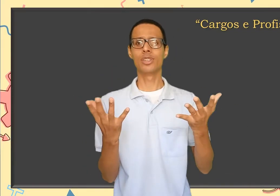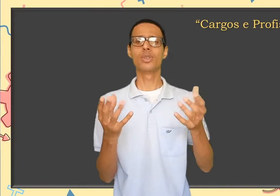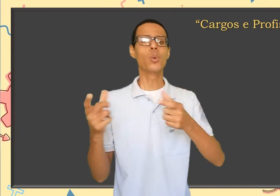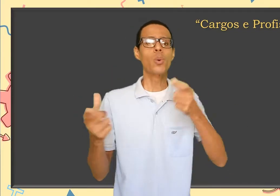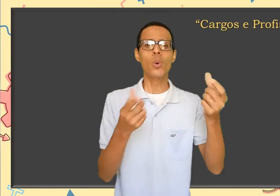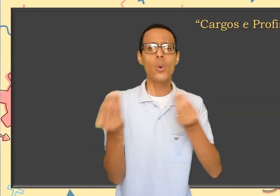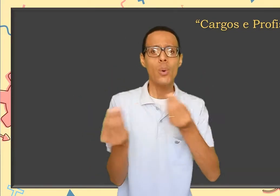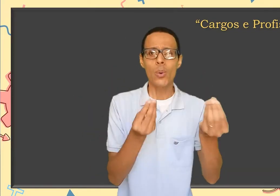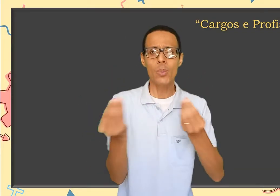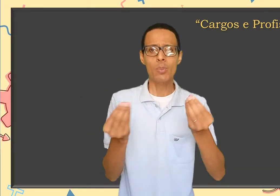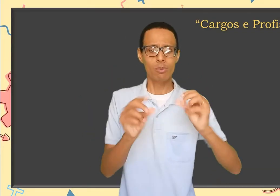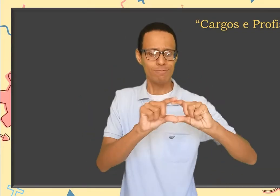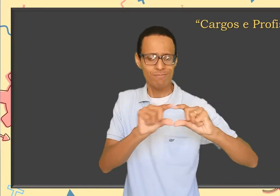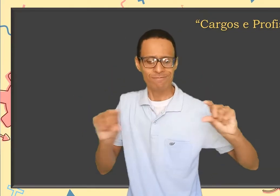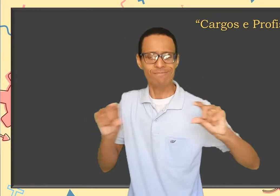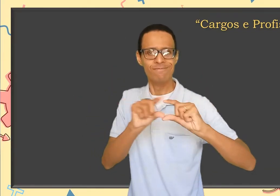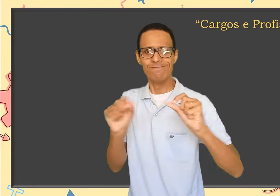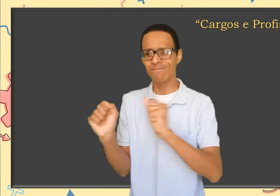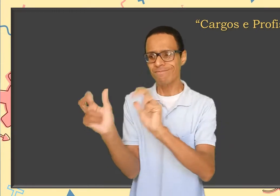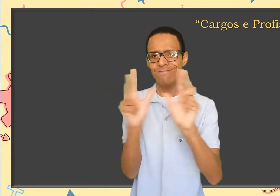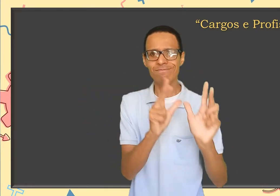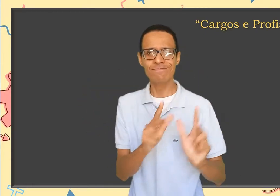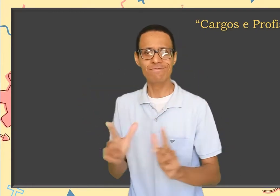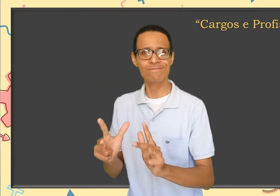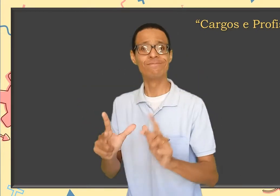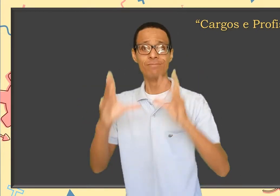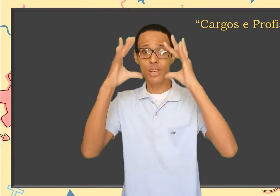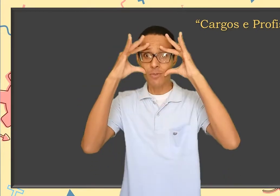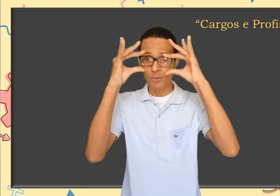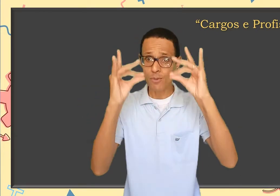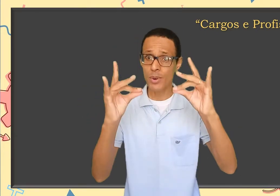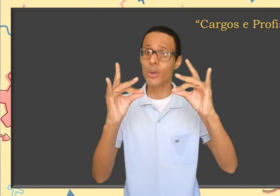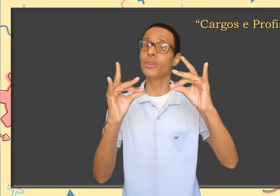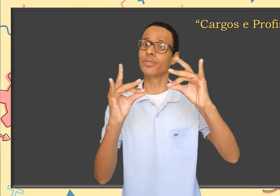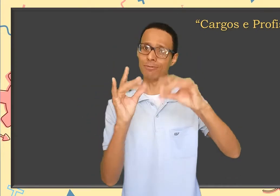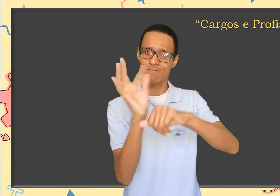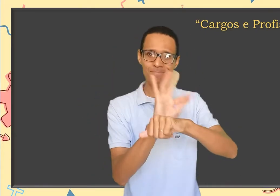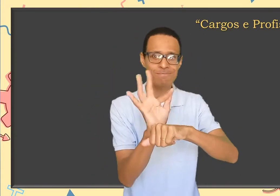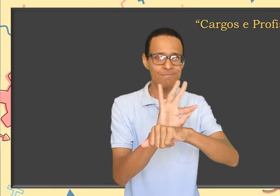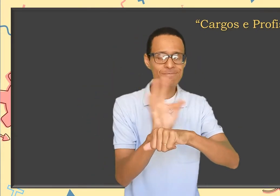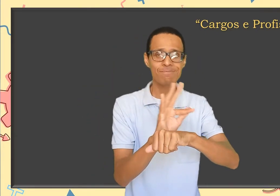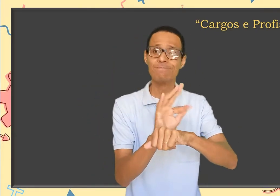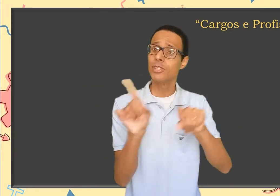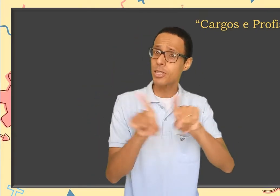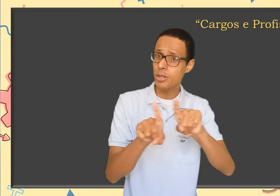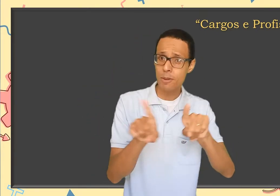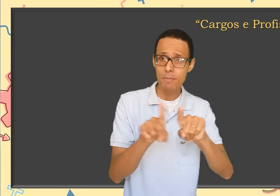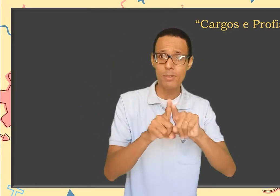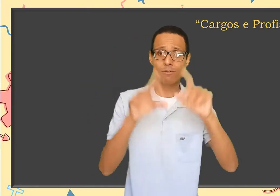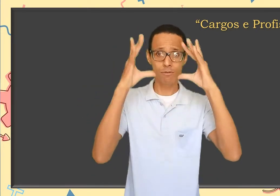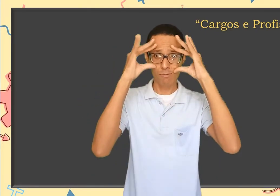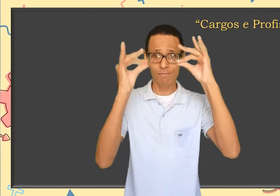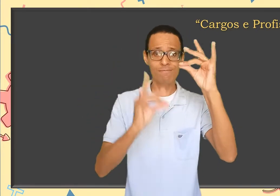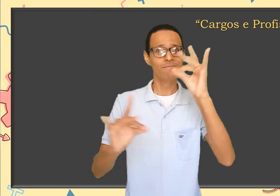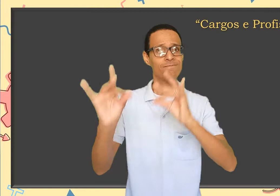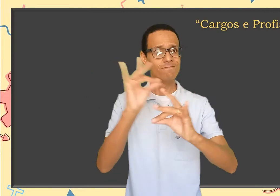importante que saiba utilizar os sinais aprendidos em contextos formais, bem como em